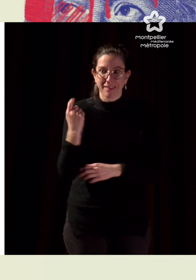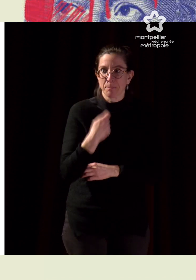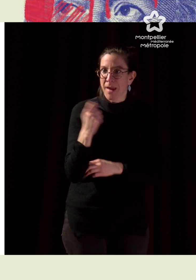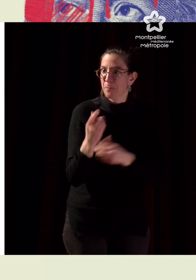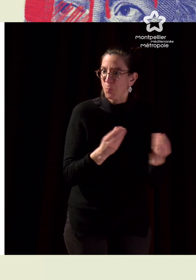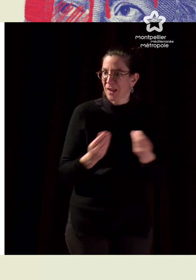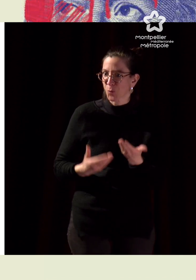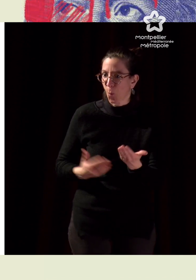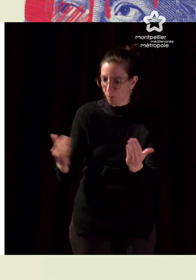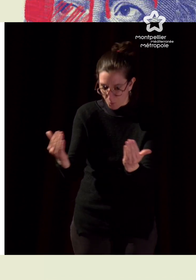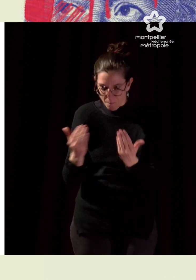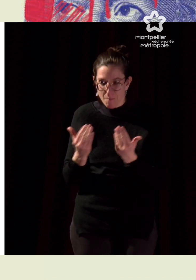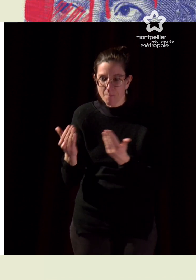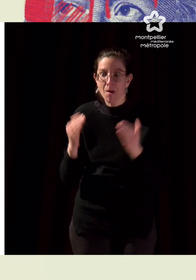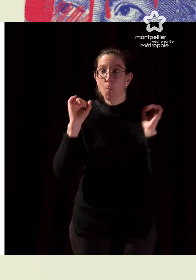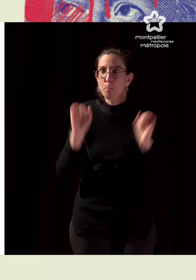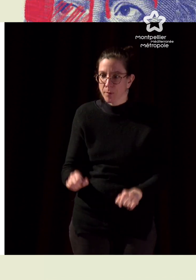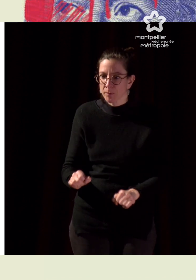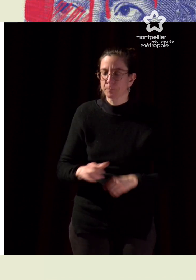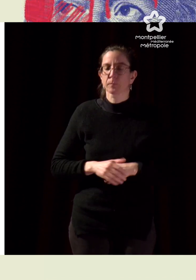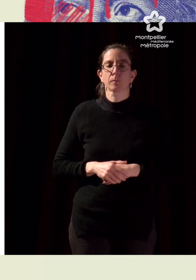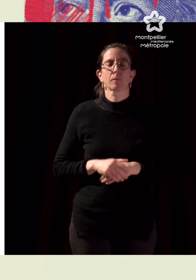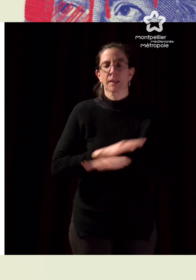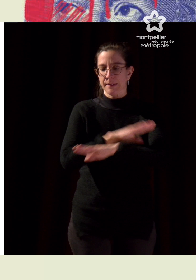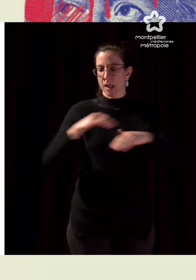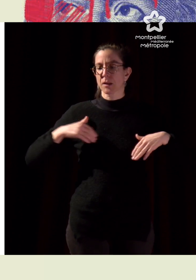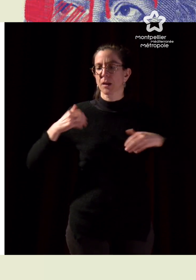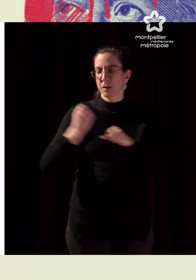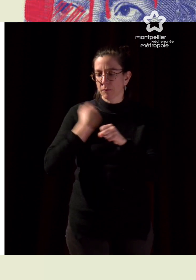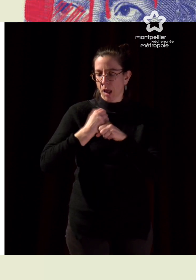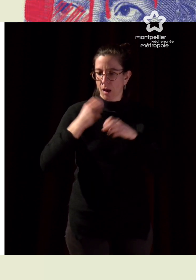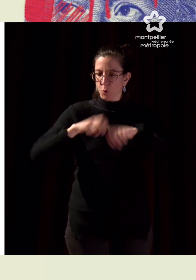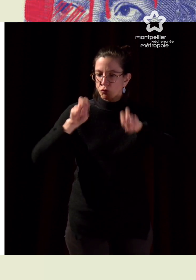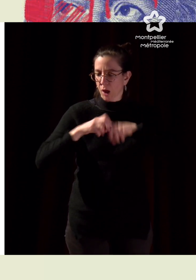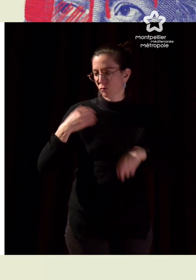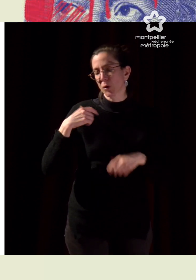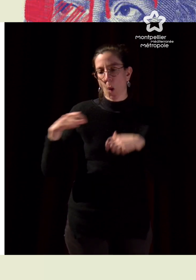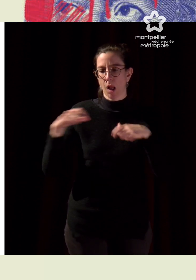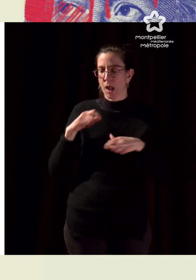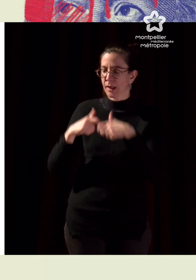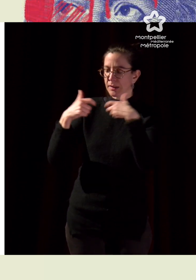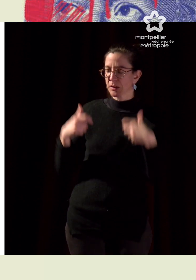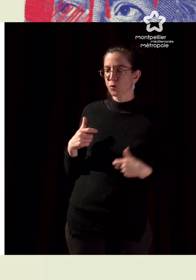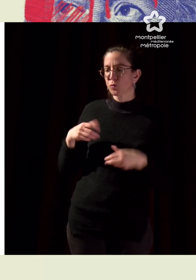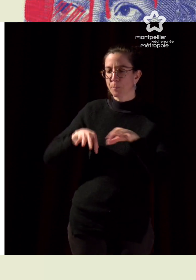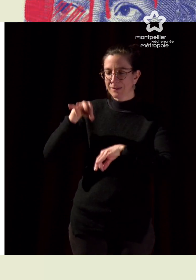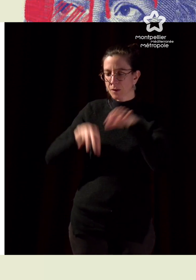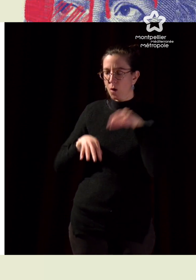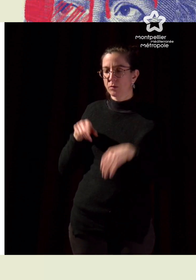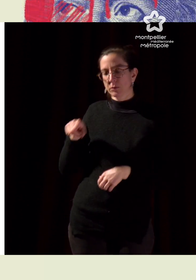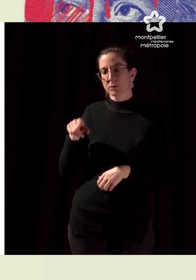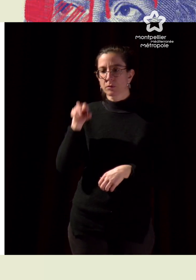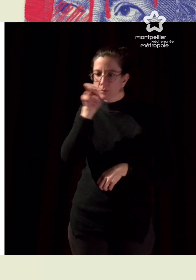Alors, les derniers travaux qui ont été faits par un collègue à l'Institut Pasteur, il a étudié les populations d'Océanie et